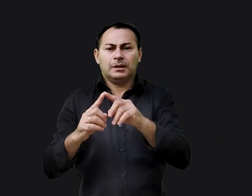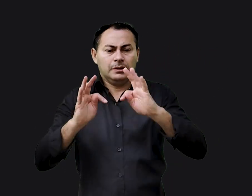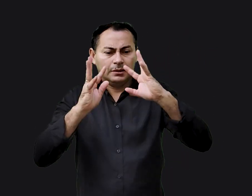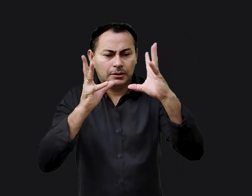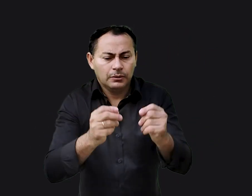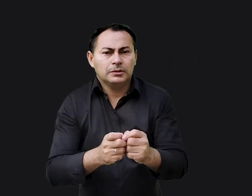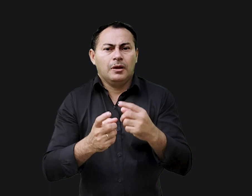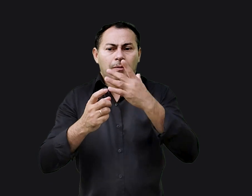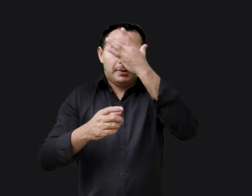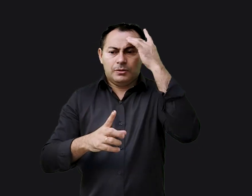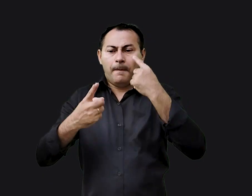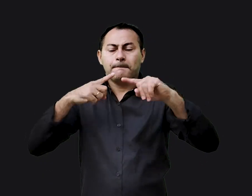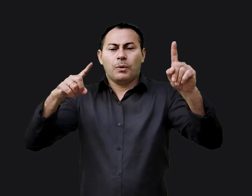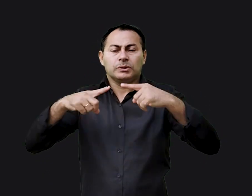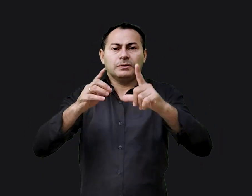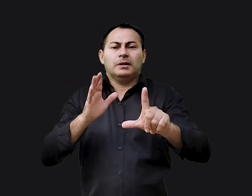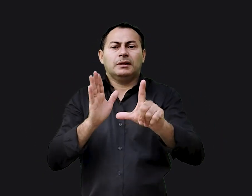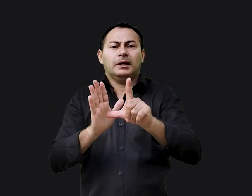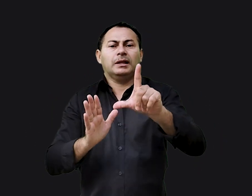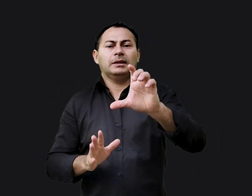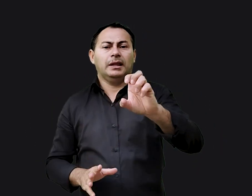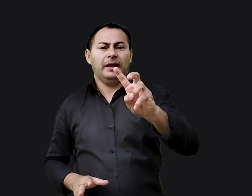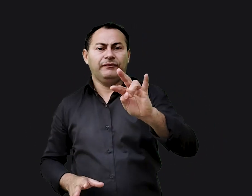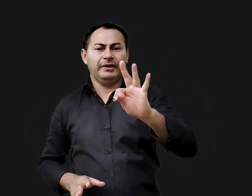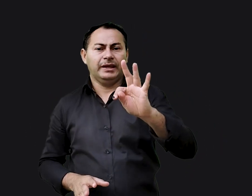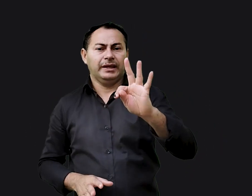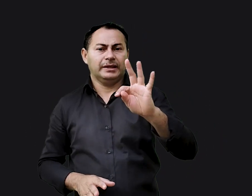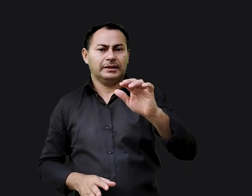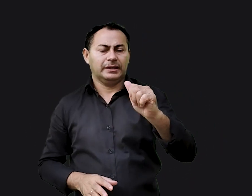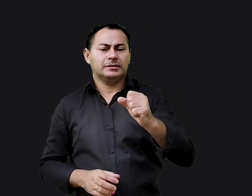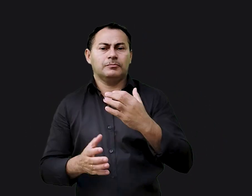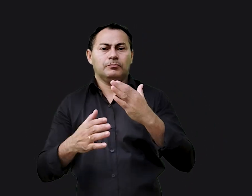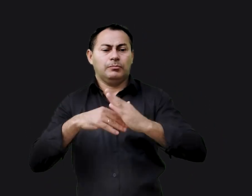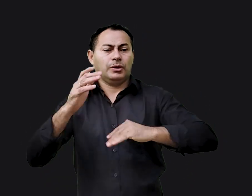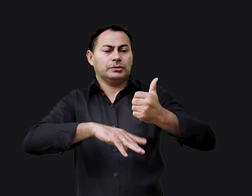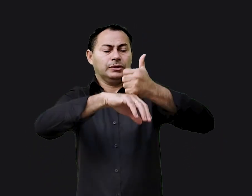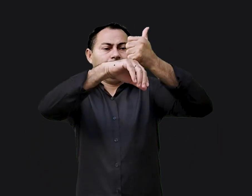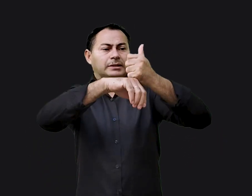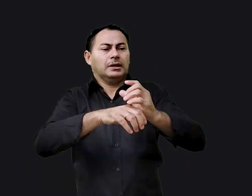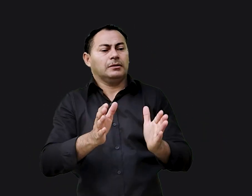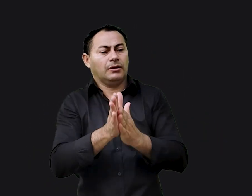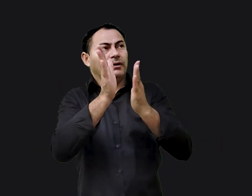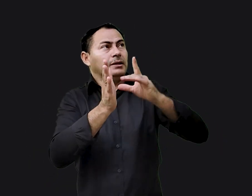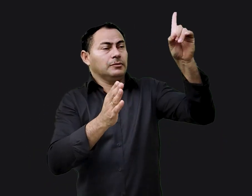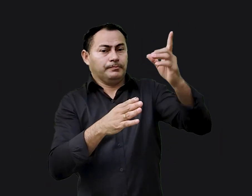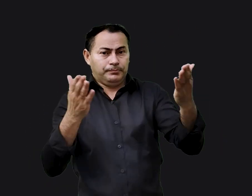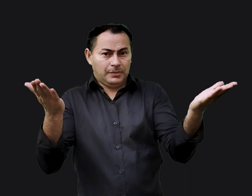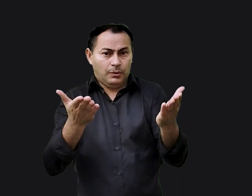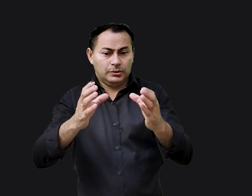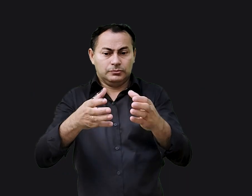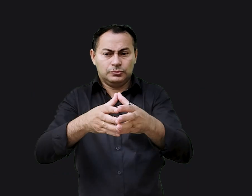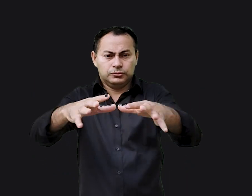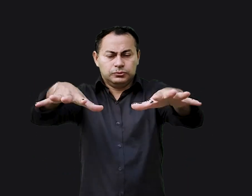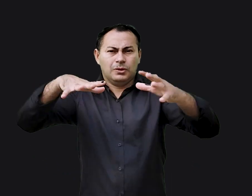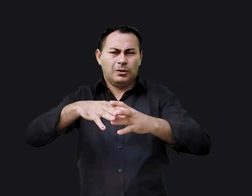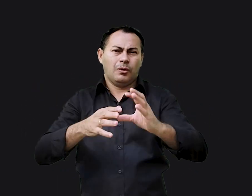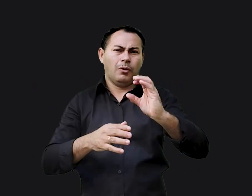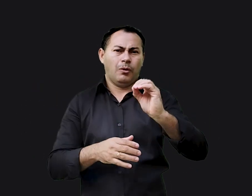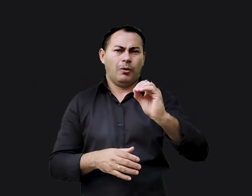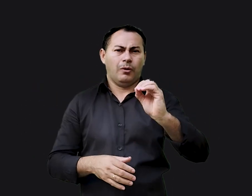o propósito de todos esses músicos Levitas profissionais era Louvar a Deus louvar ao Senhor hoje uma orquestra